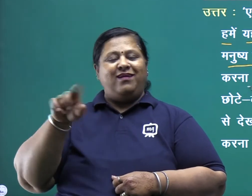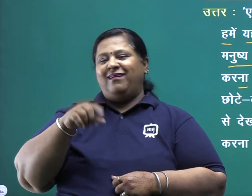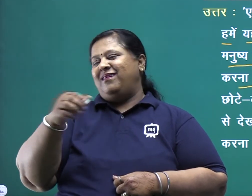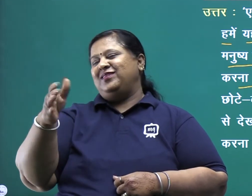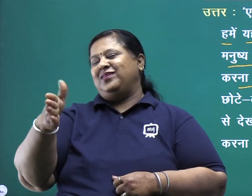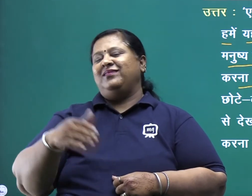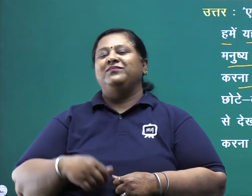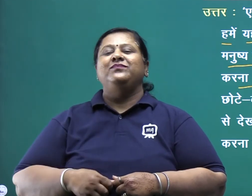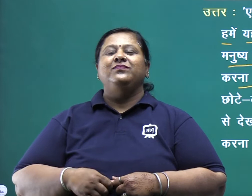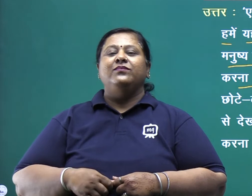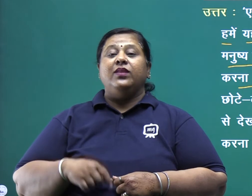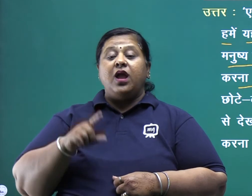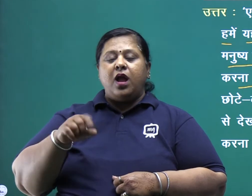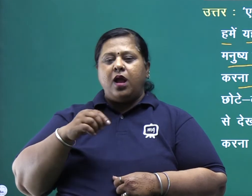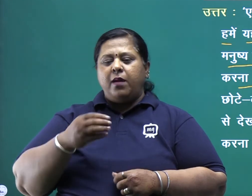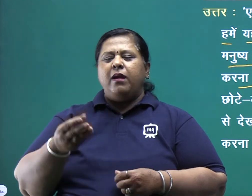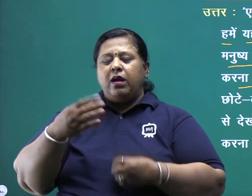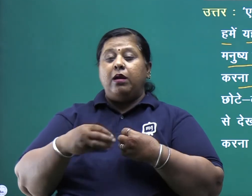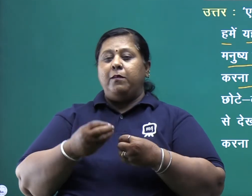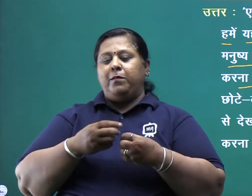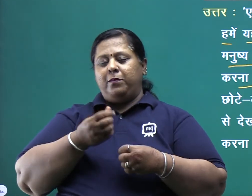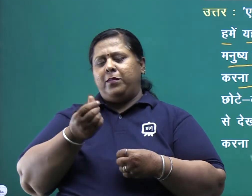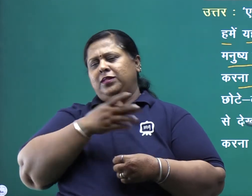चाहिए। अमीर गरीब,